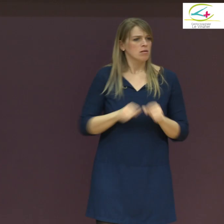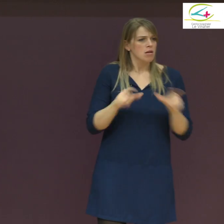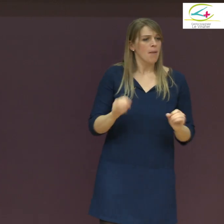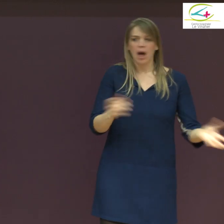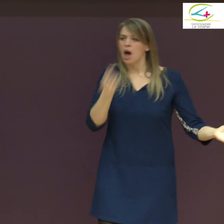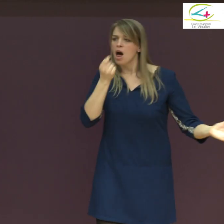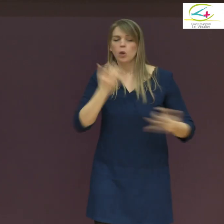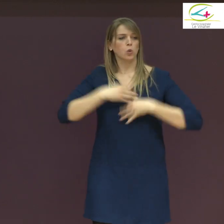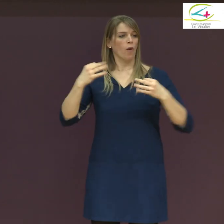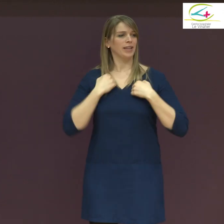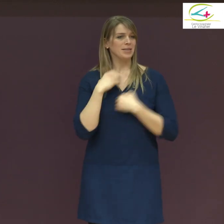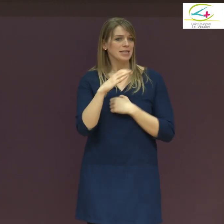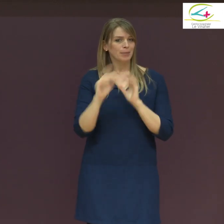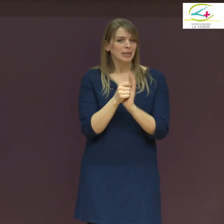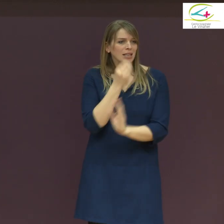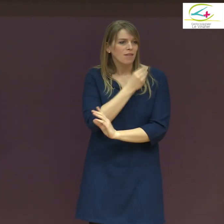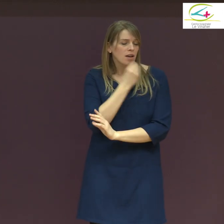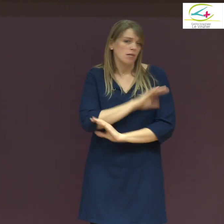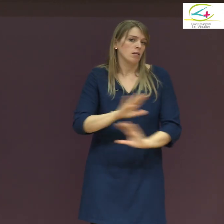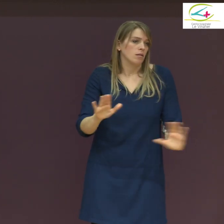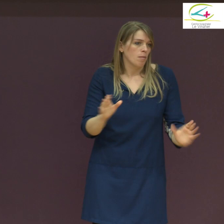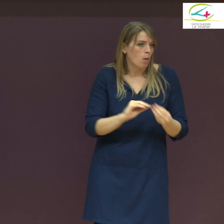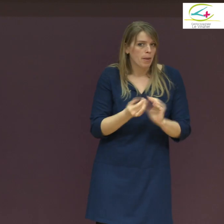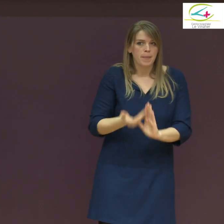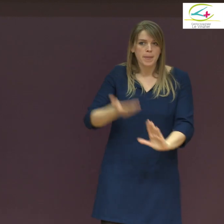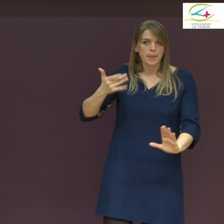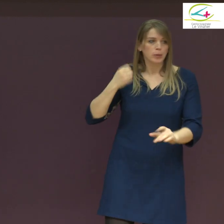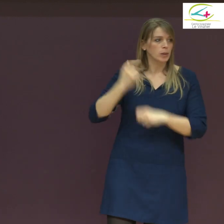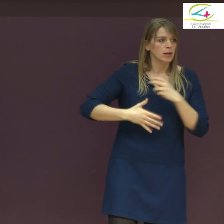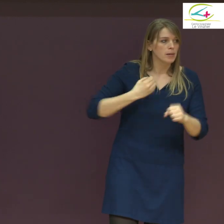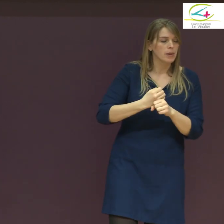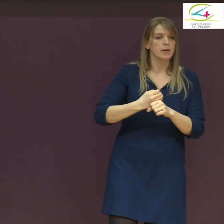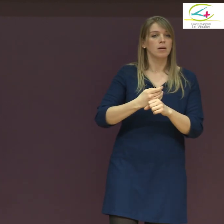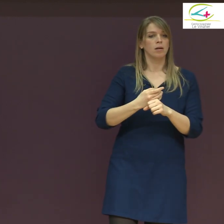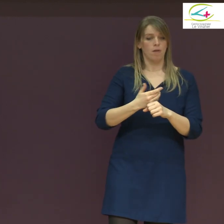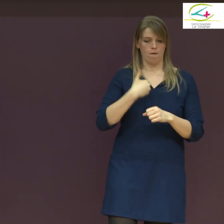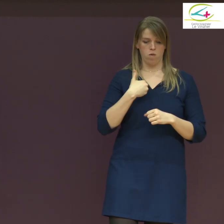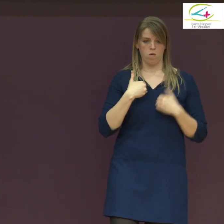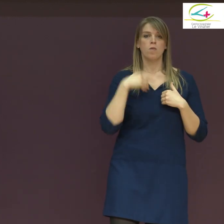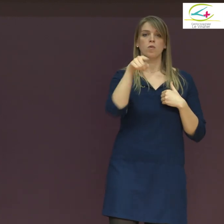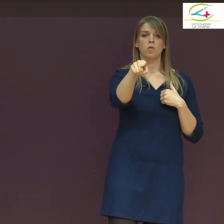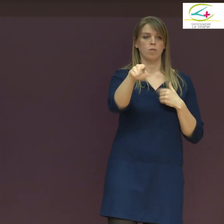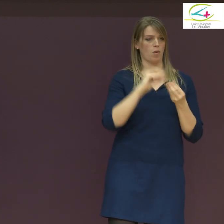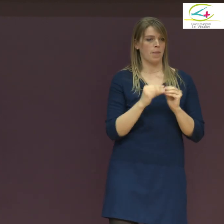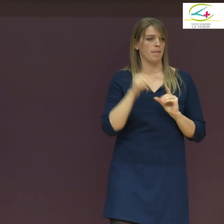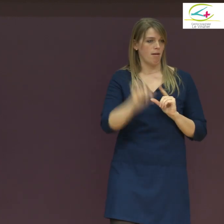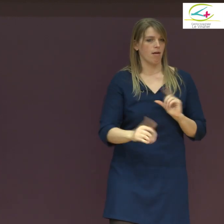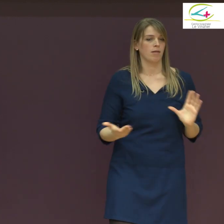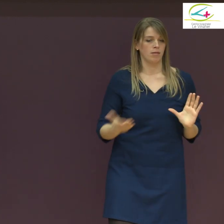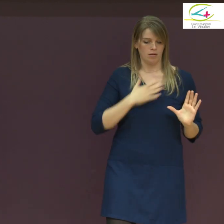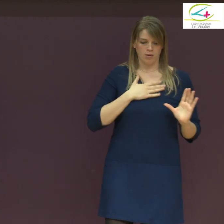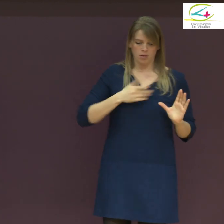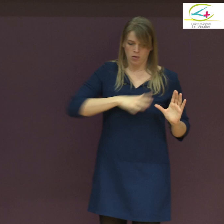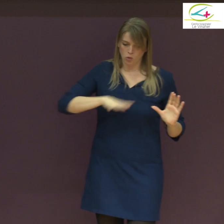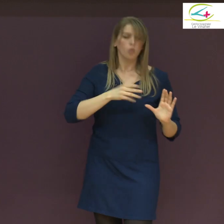en hiver. Donc il y a un problème depuis quelques années entre vous et nous, entre vous les patients et nous les docteurs,